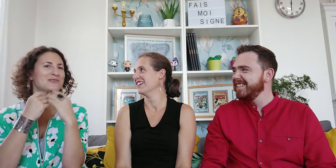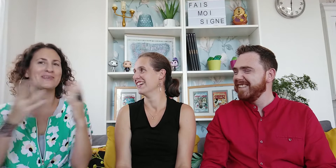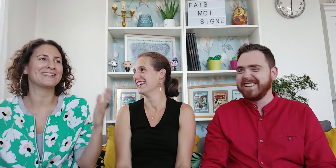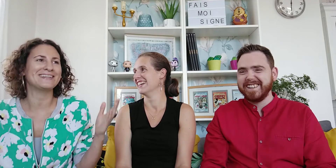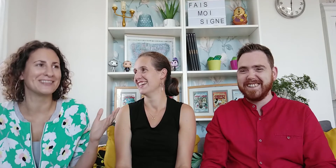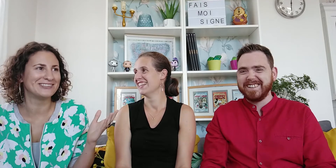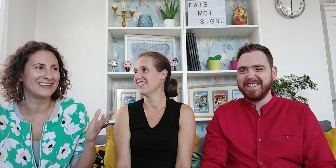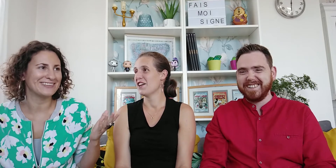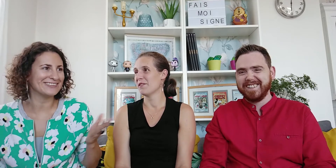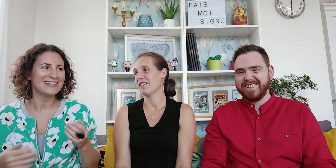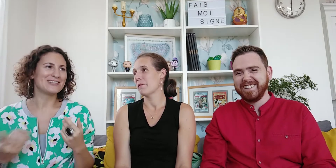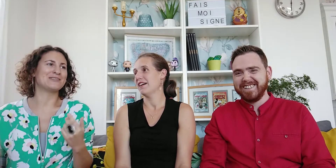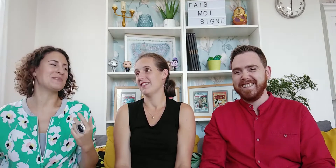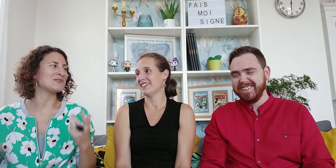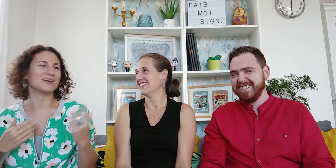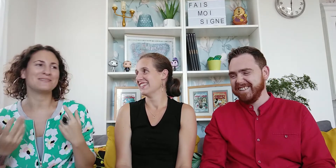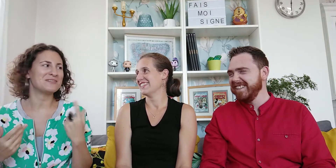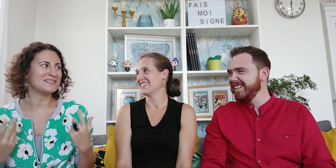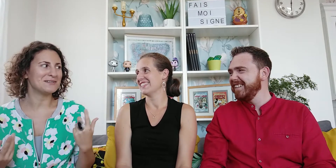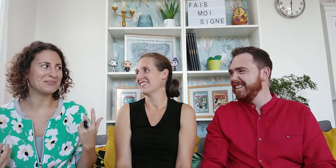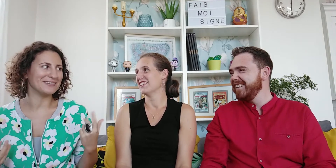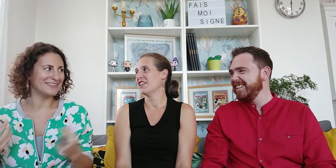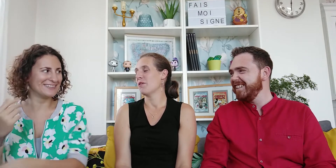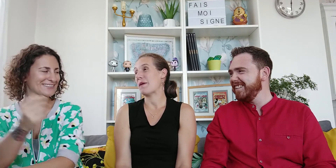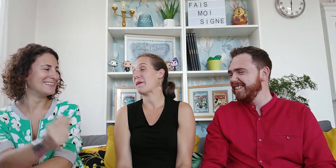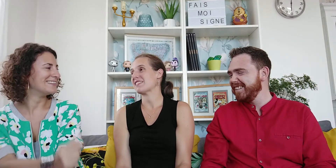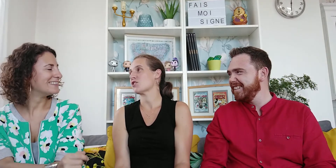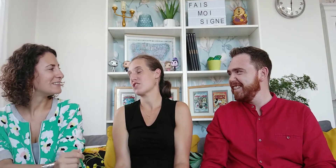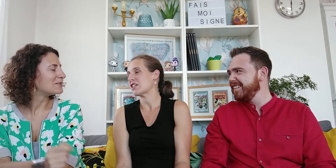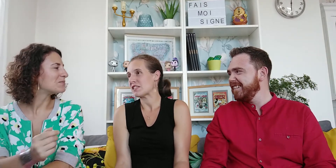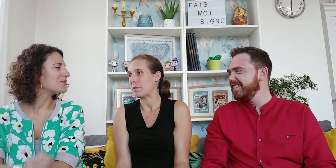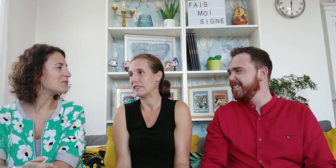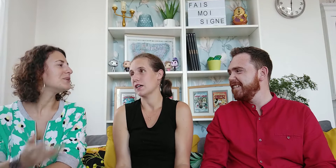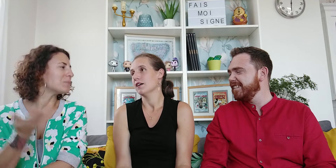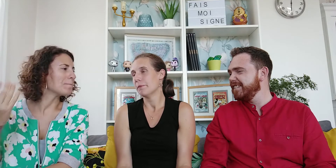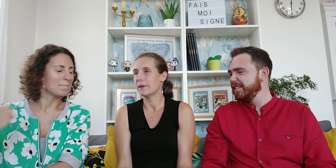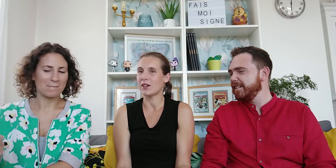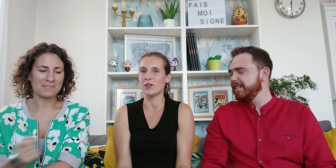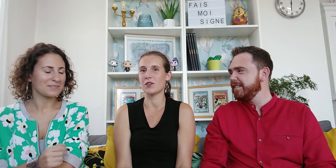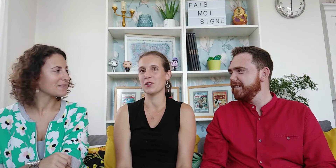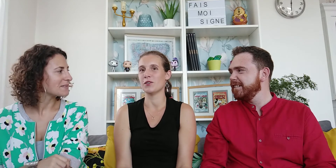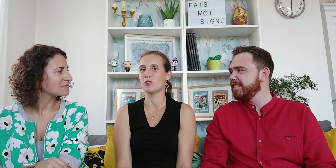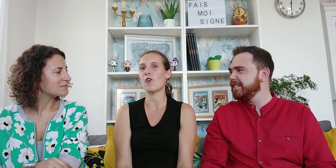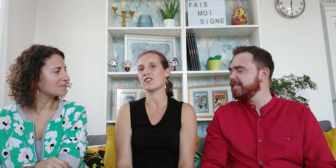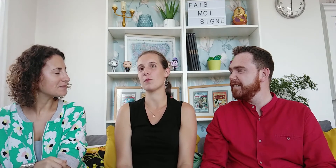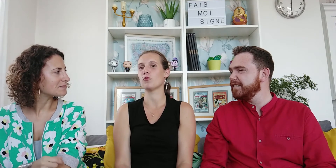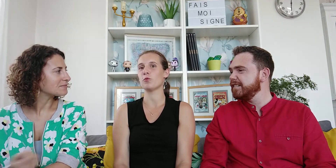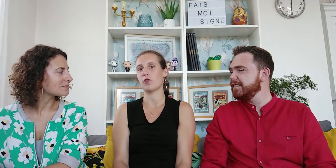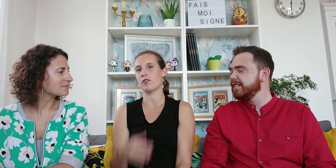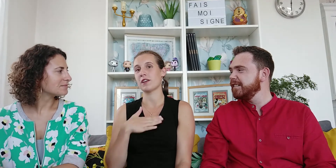lui crier dans toute la cour. Tu peux peut-être lui faire des petits signes pour. Après ça je sais pas le dire. Oui. Mais non, en fait c'est plutôt pour dire